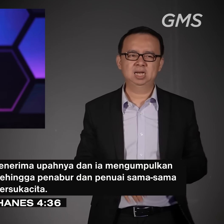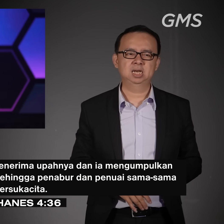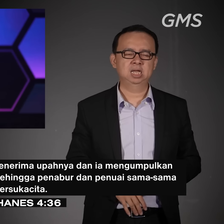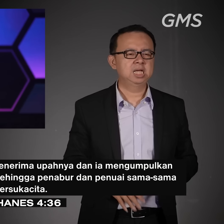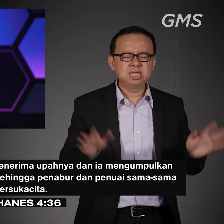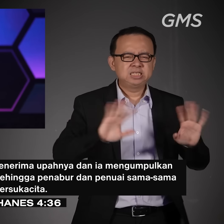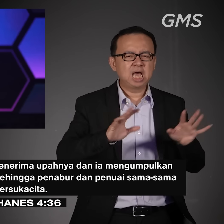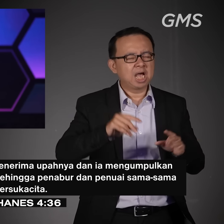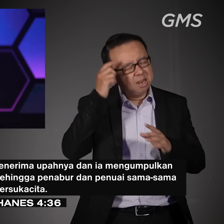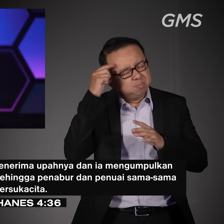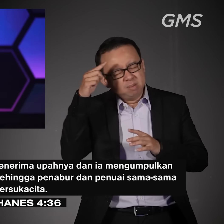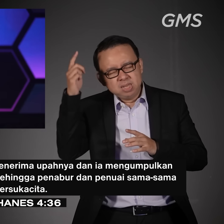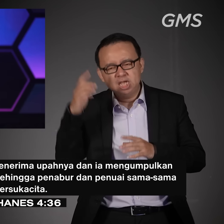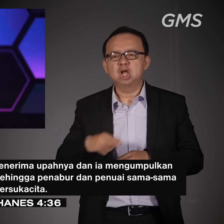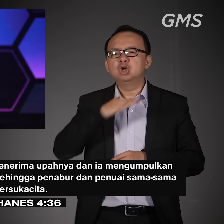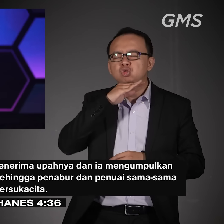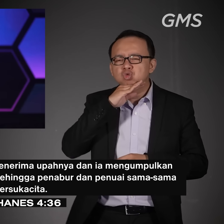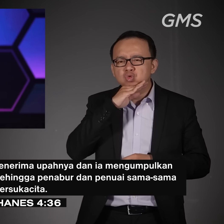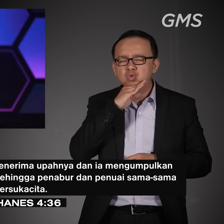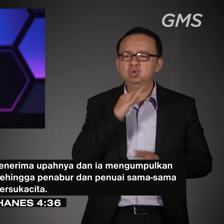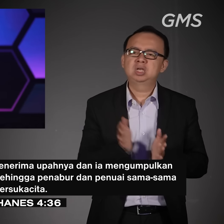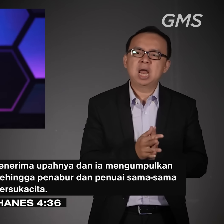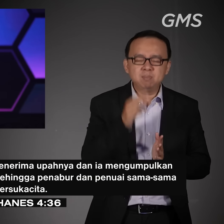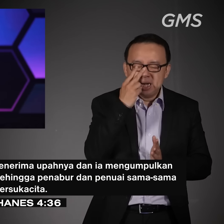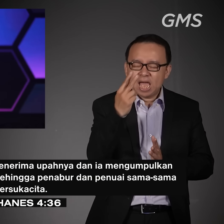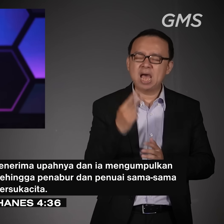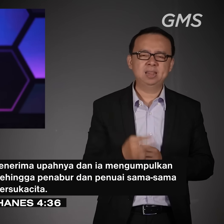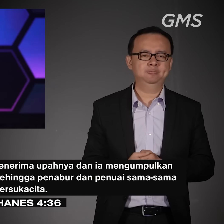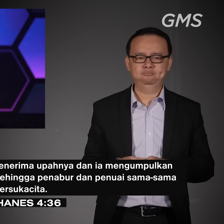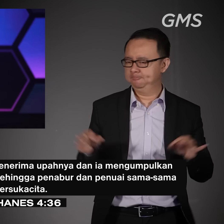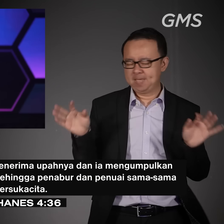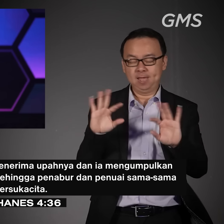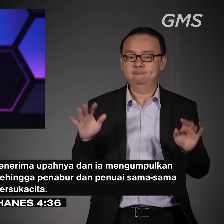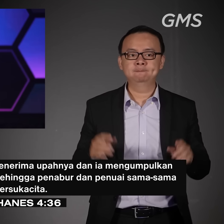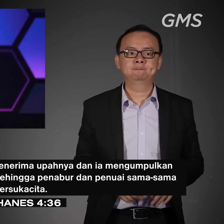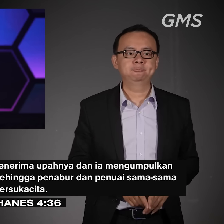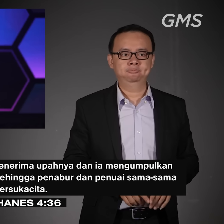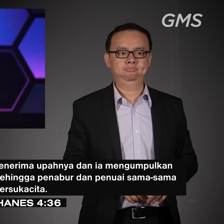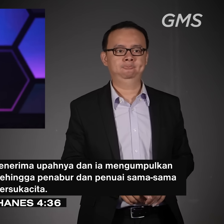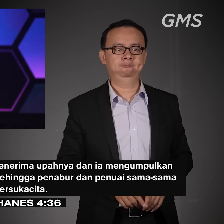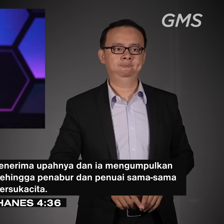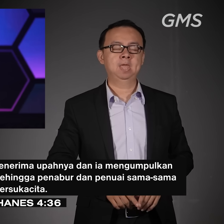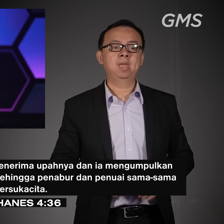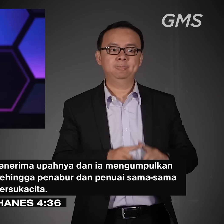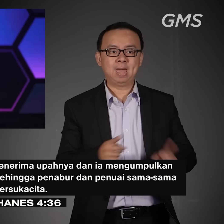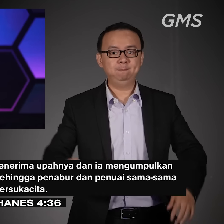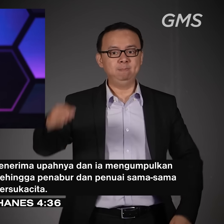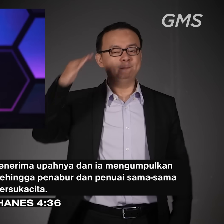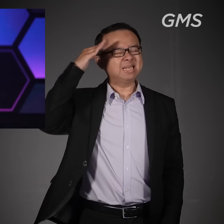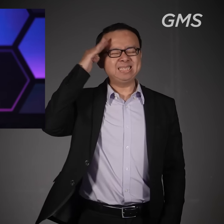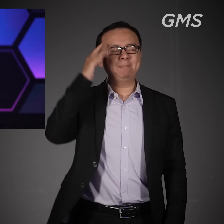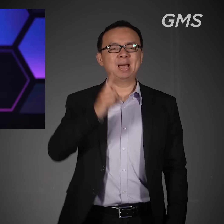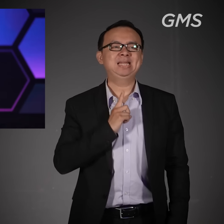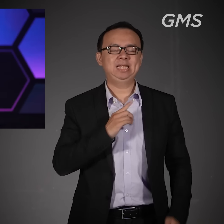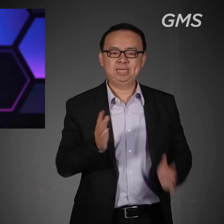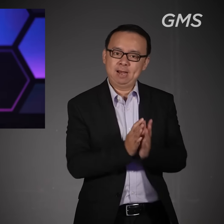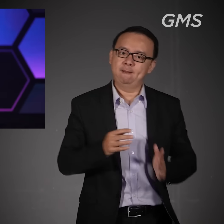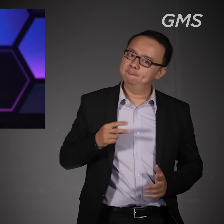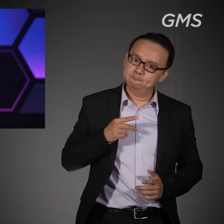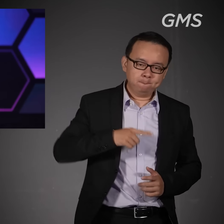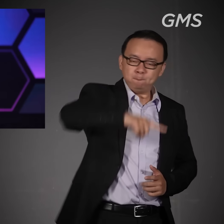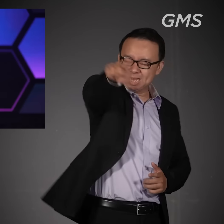lihat nanti. Tapi bermentallah prepare in advance. Persiapkan diri dan majulah